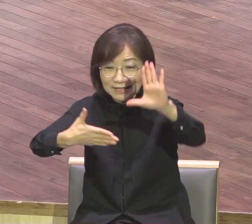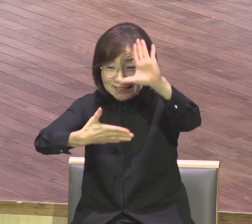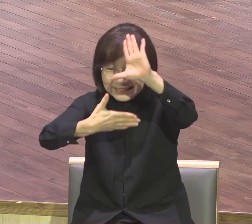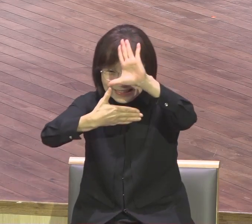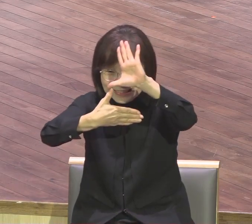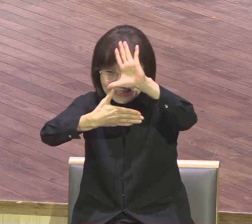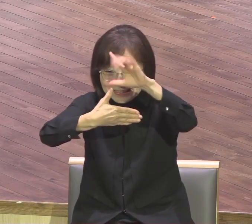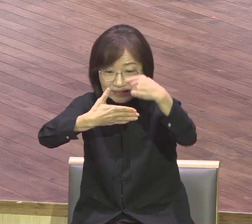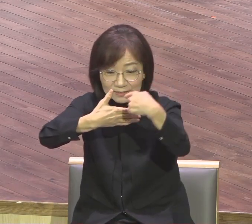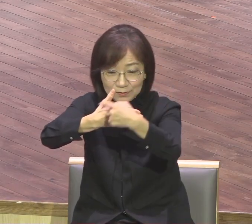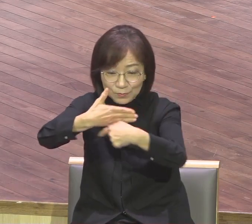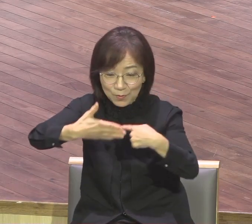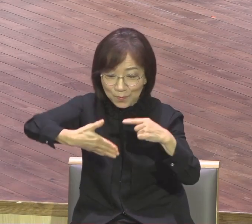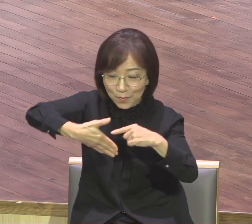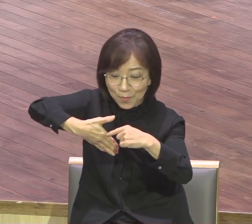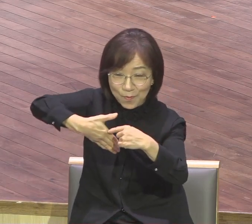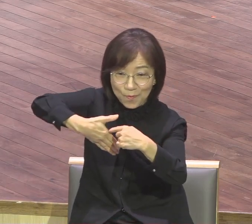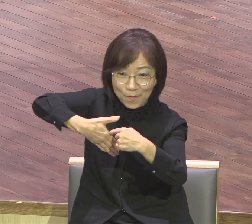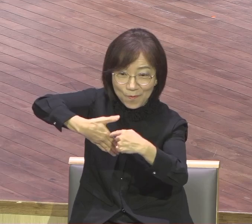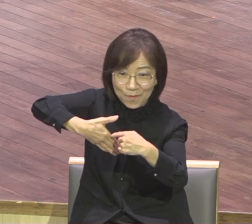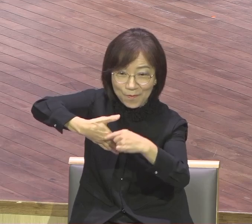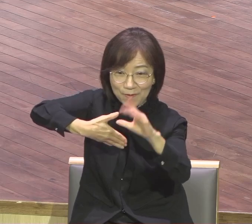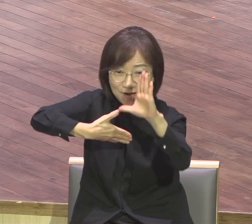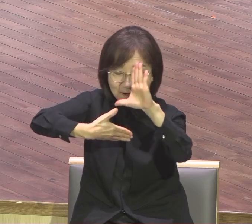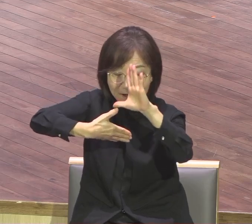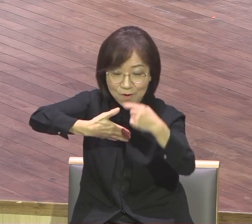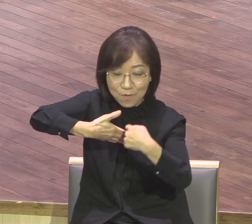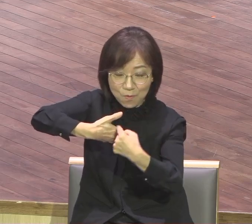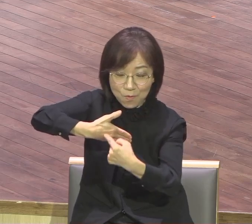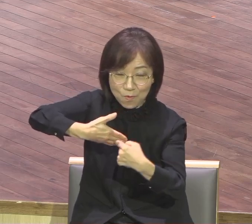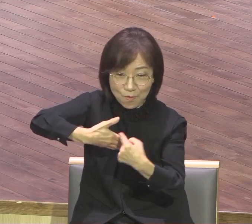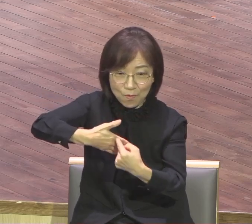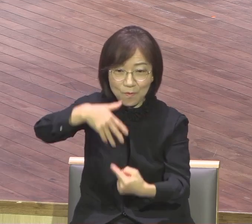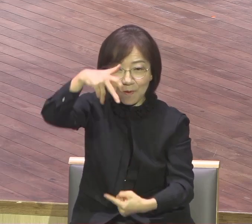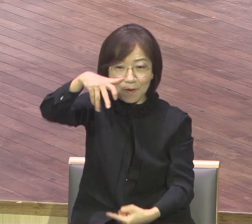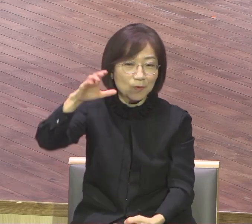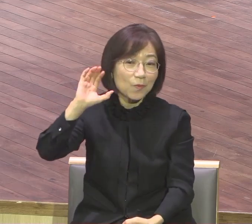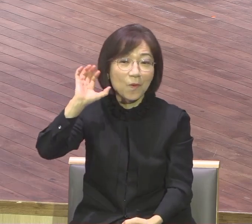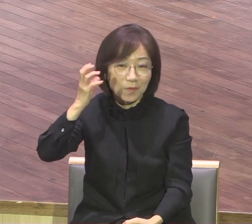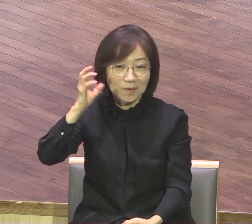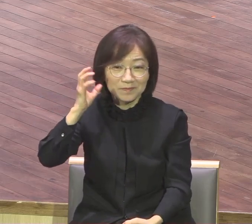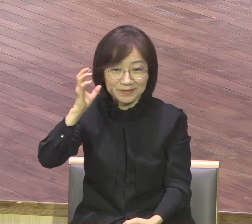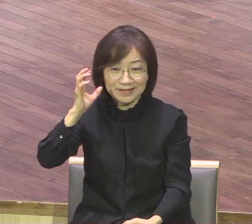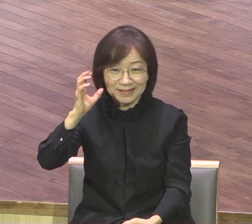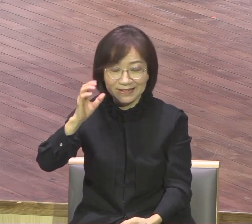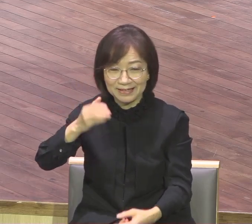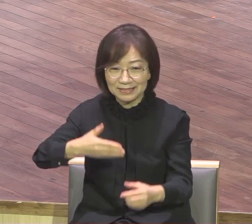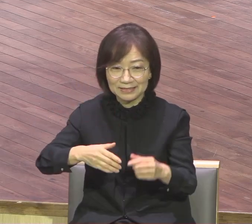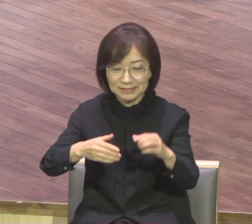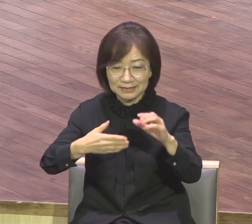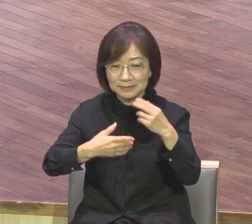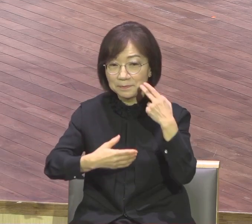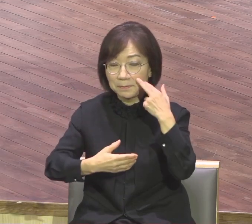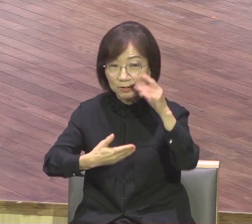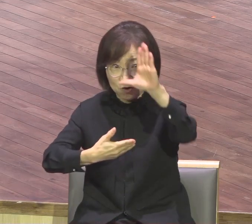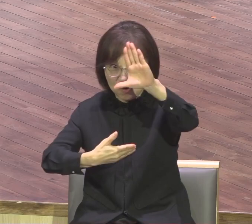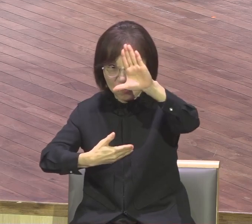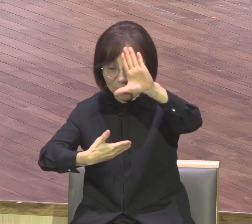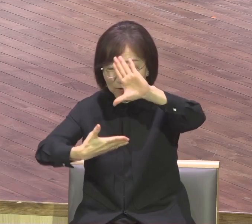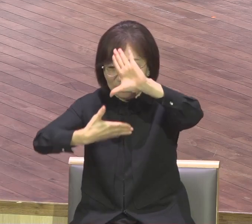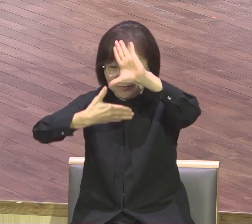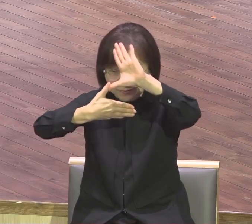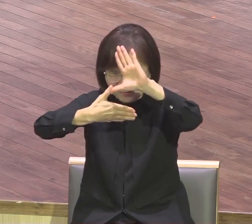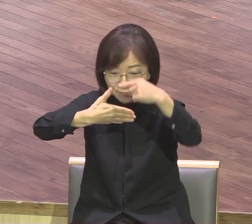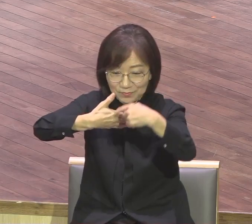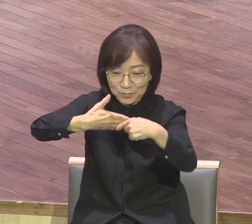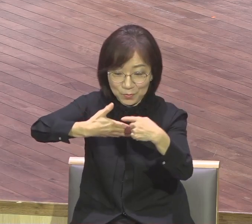맨 위쪽에 그렇게 서쪽으로 바라본 위치에 있습니다. Si vemos la mapa está ubicado en la parte